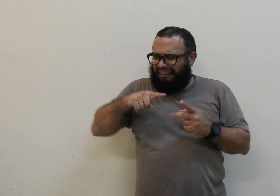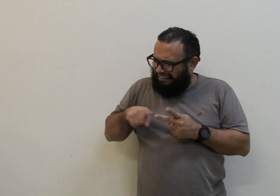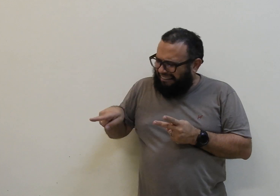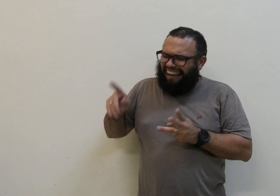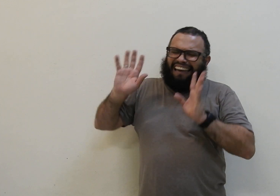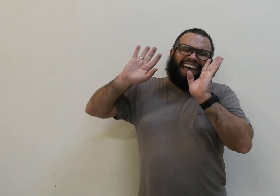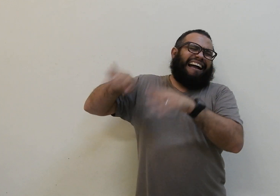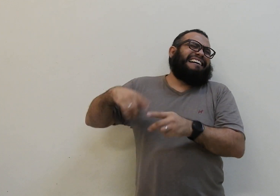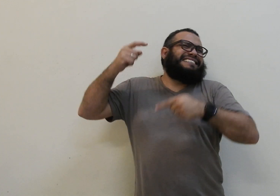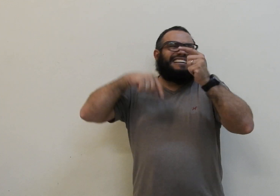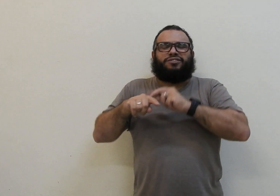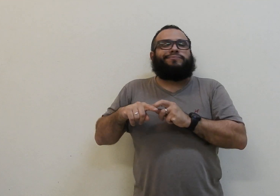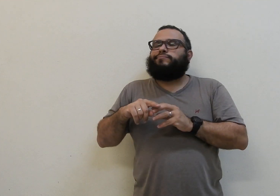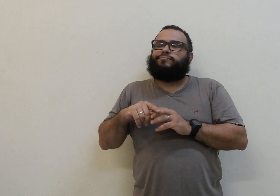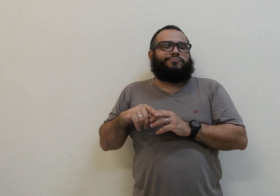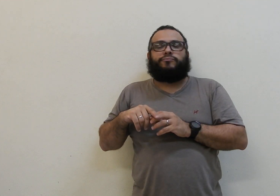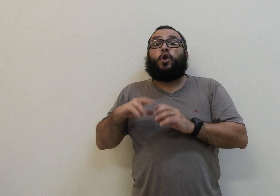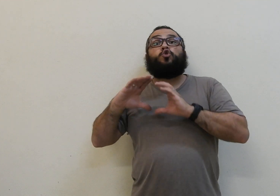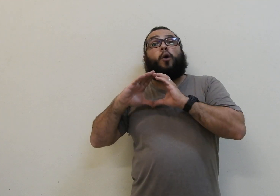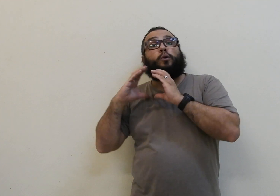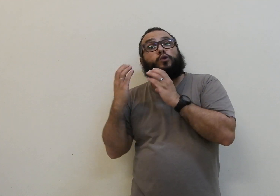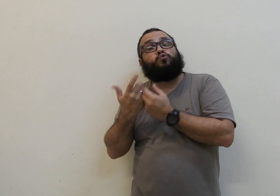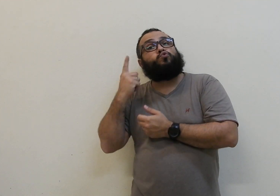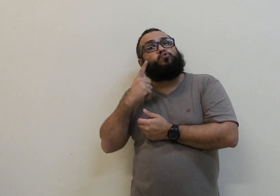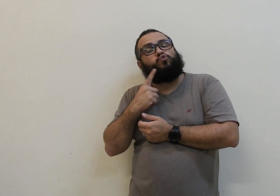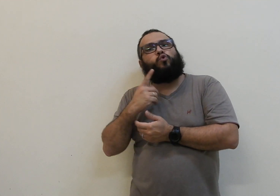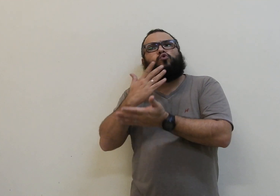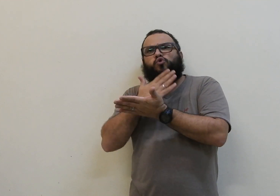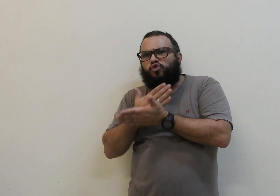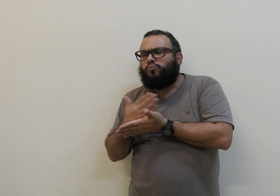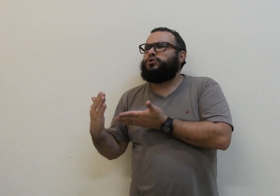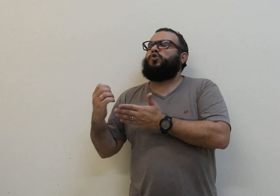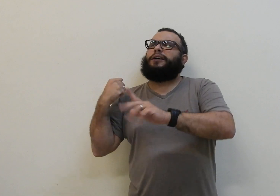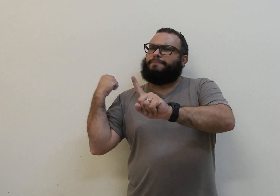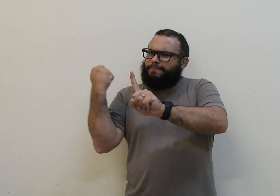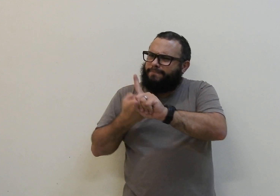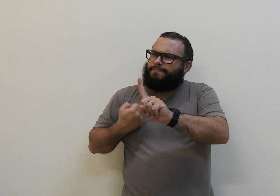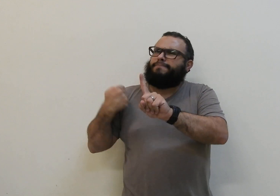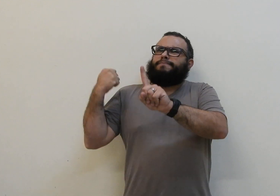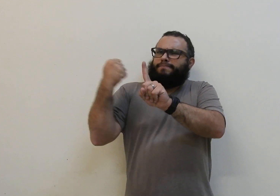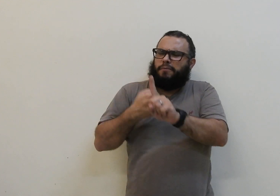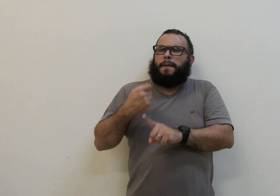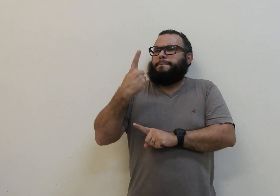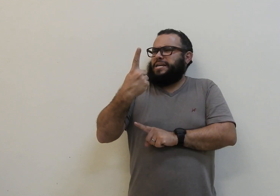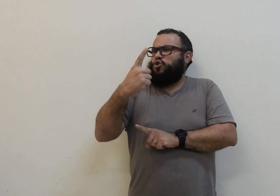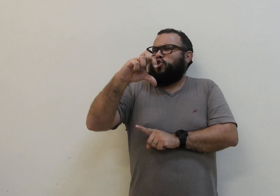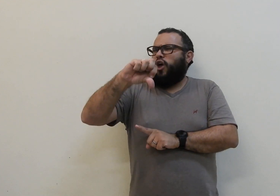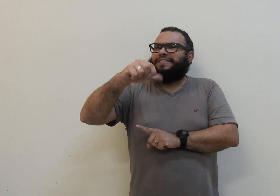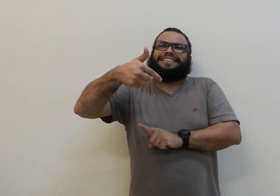surdos foram ignorados, né, foram deixados à margem da sociedade, e com isso os surdos foram se